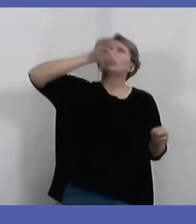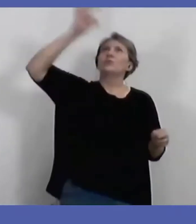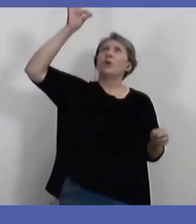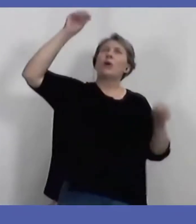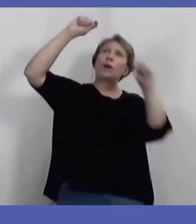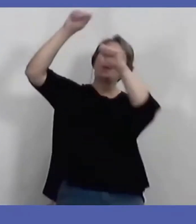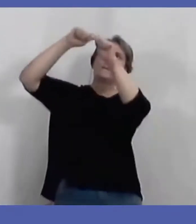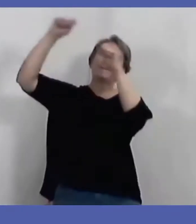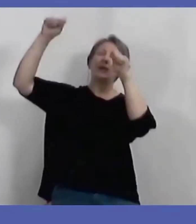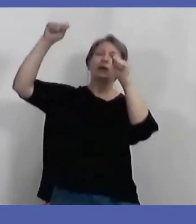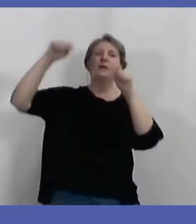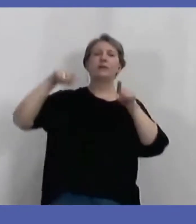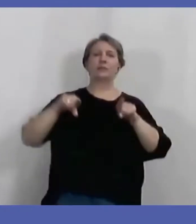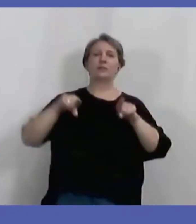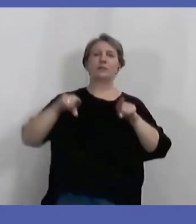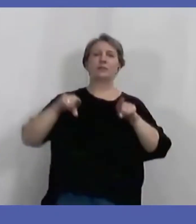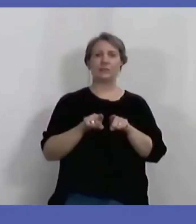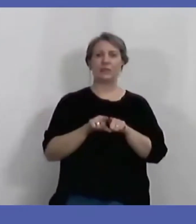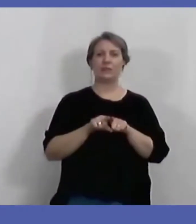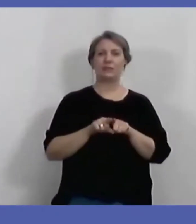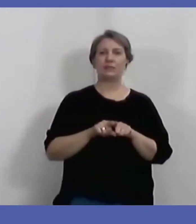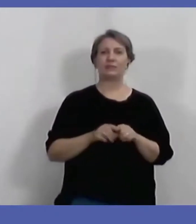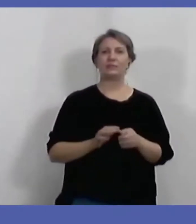Porque ligar você pode confundir isso.